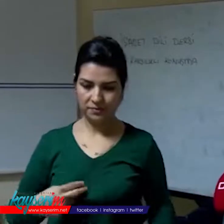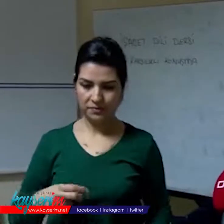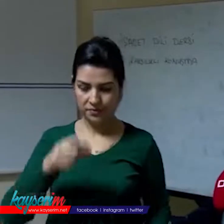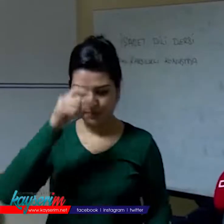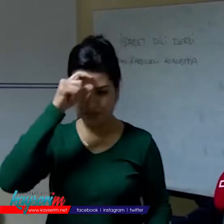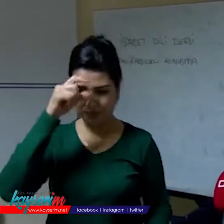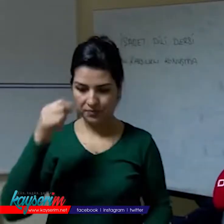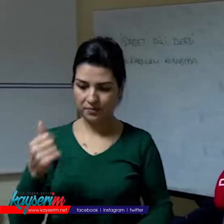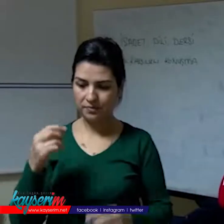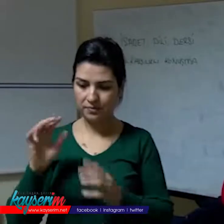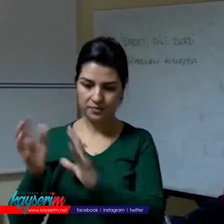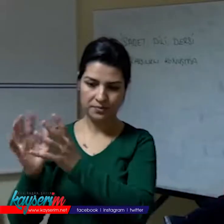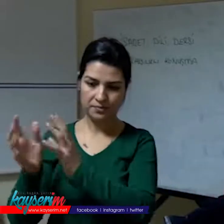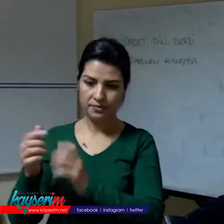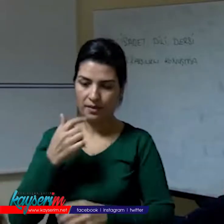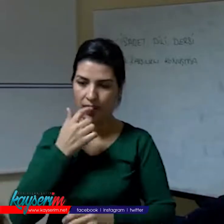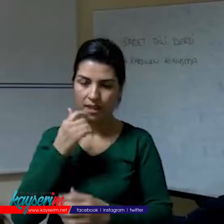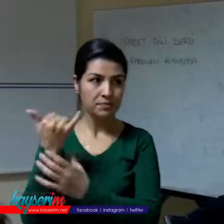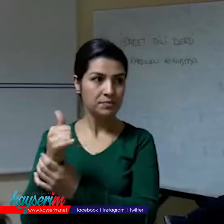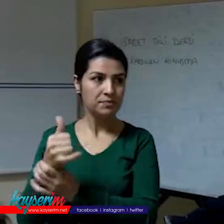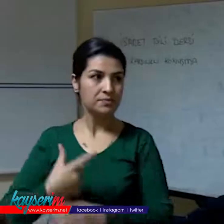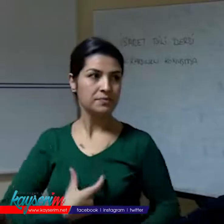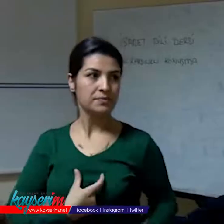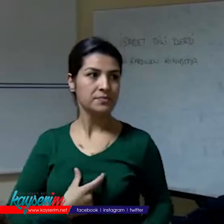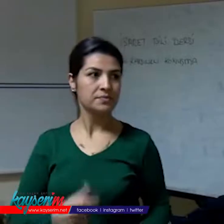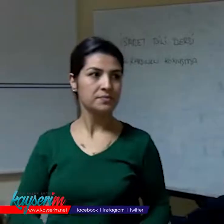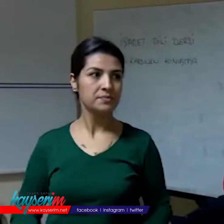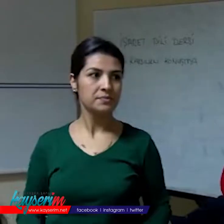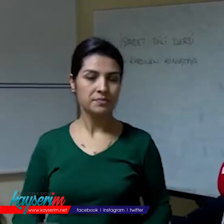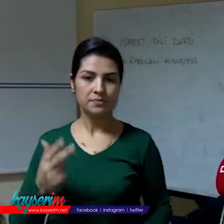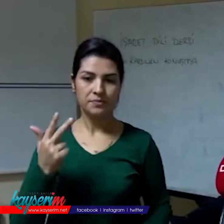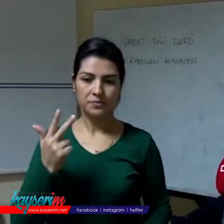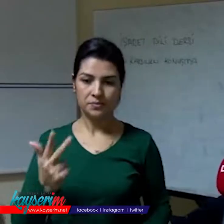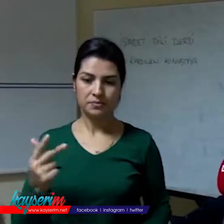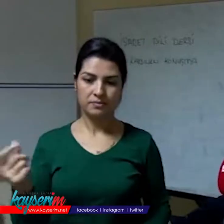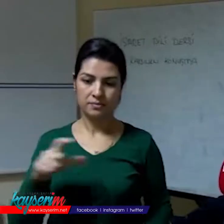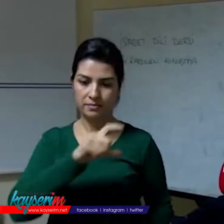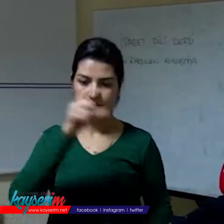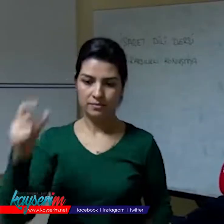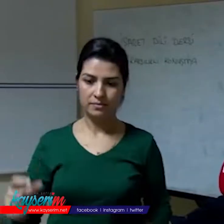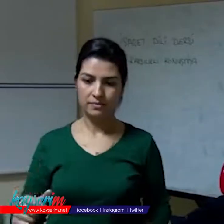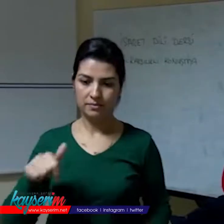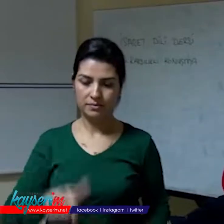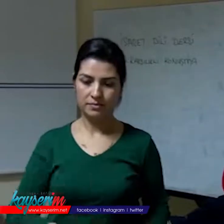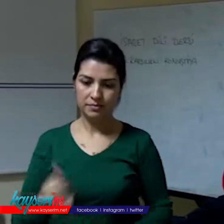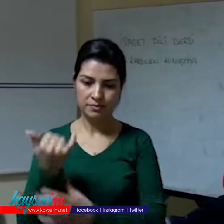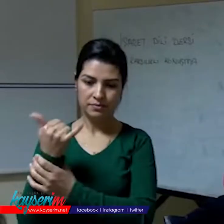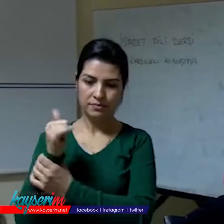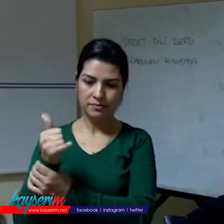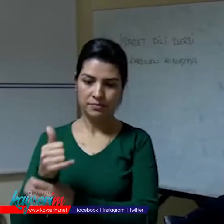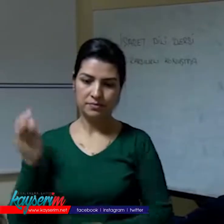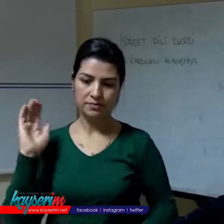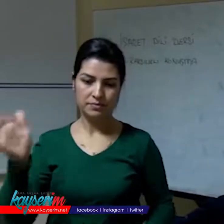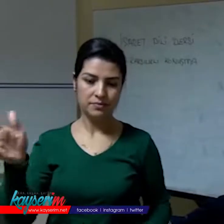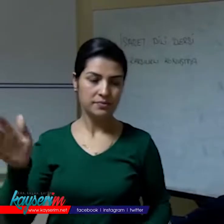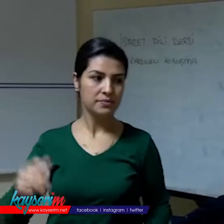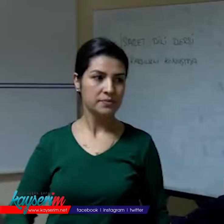öğrenciyim eee 3 aydır bu kursa devam etmekteyiz